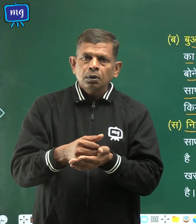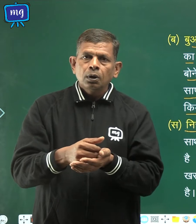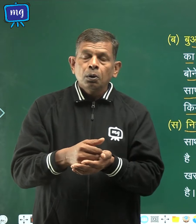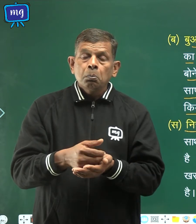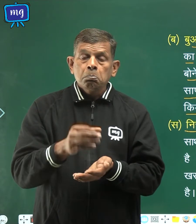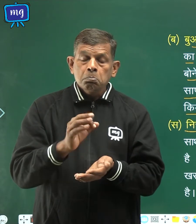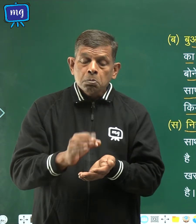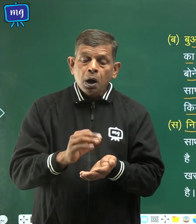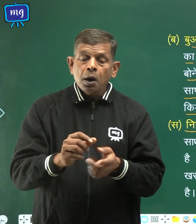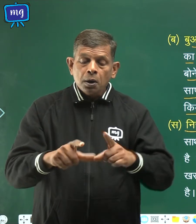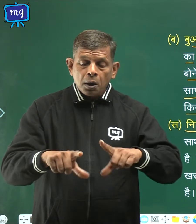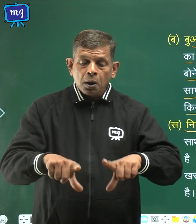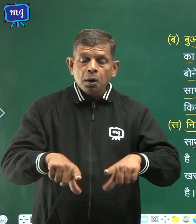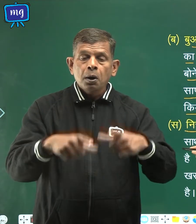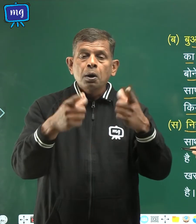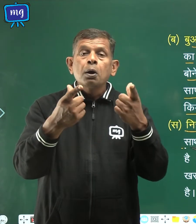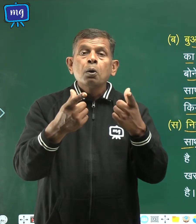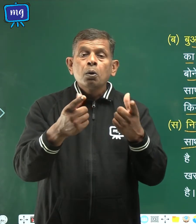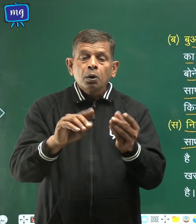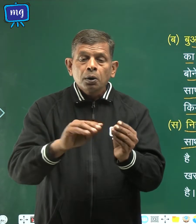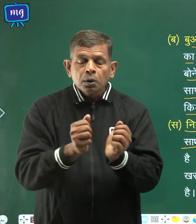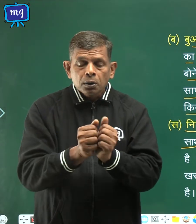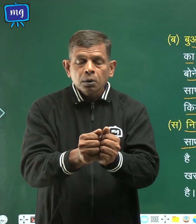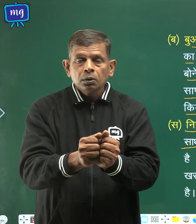वांछित पौधों के साथ